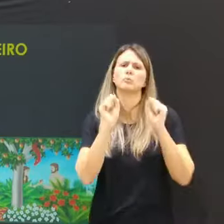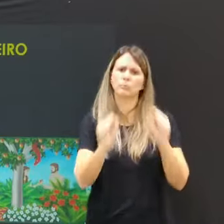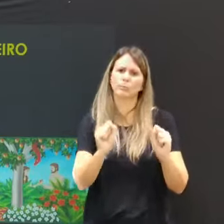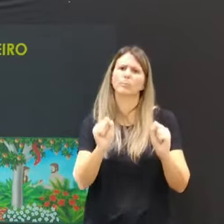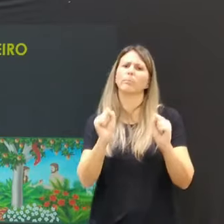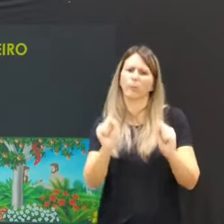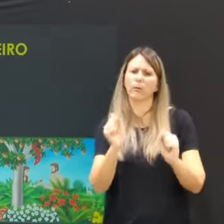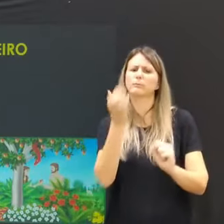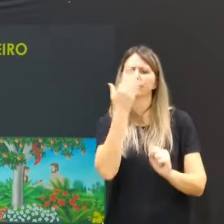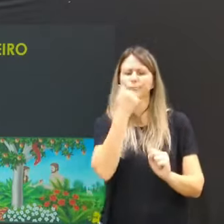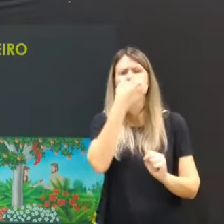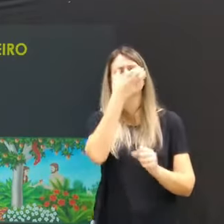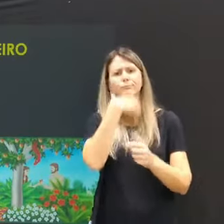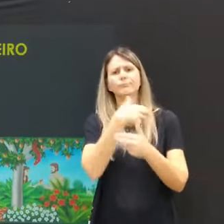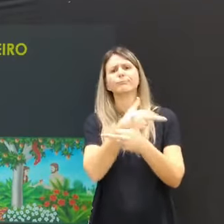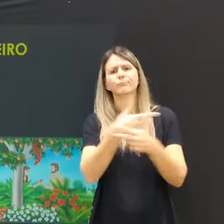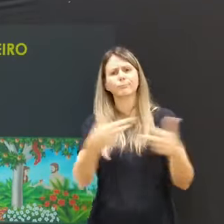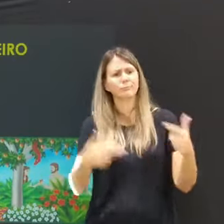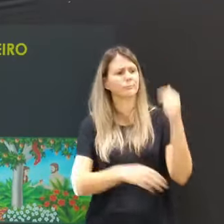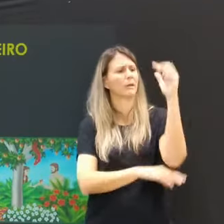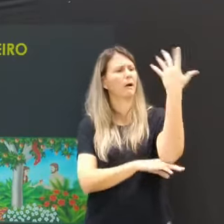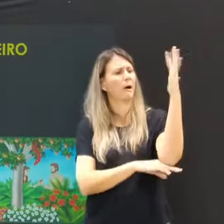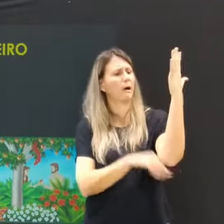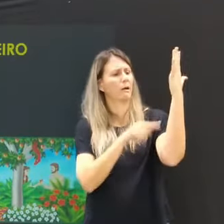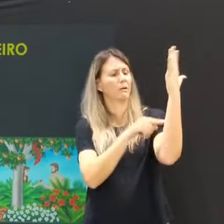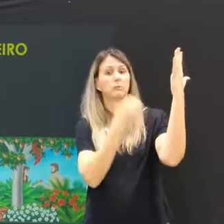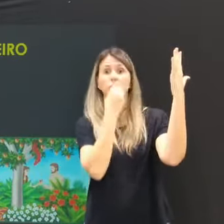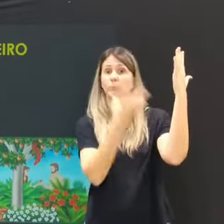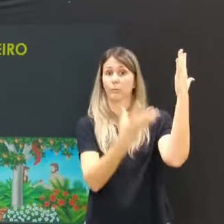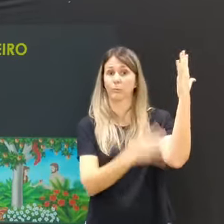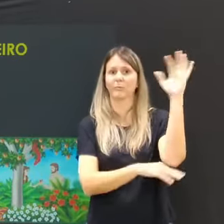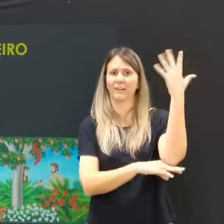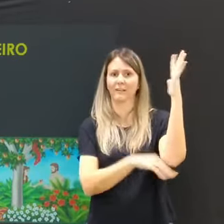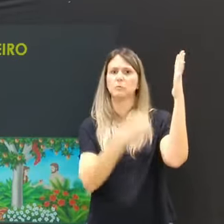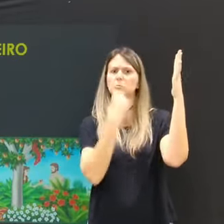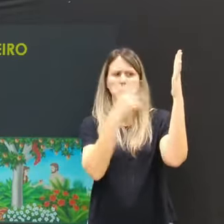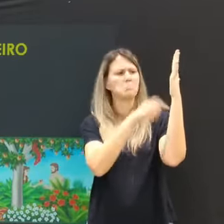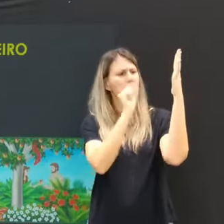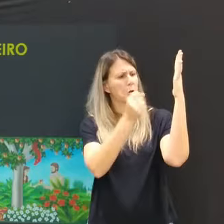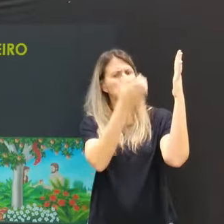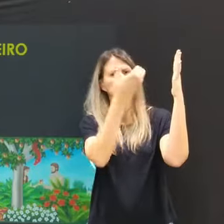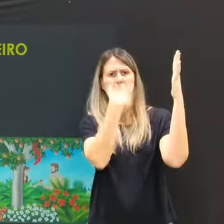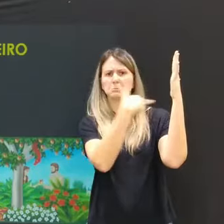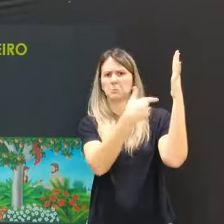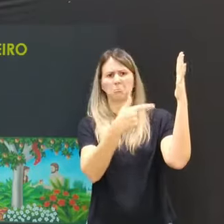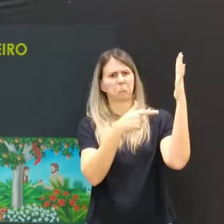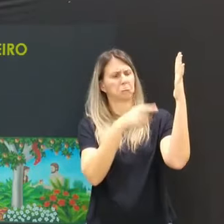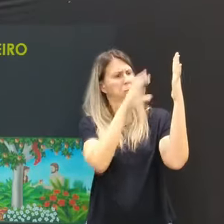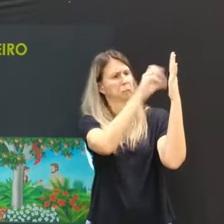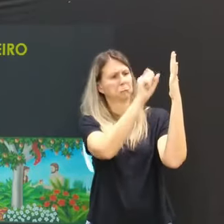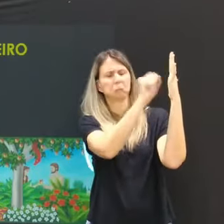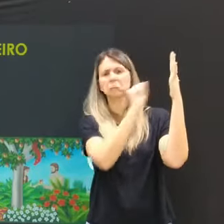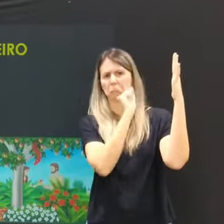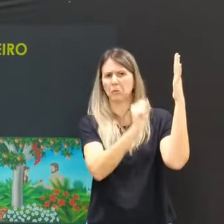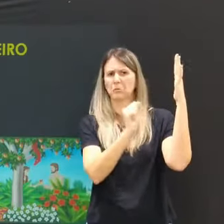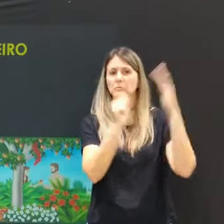não comam do fruto. Tem as outras árvores que vocês podem comer. Tem as árvores que vocês podem comer livremente,